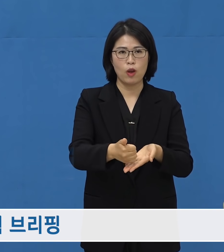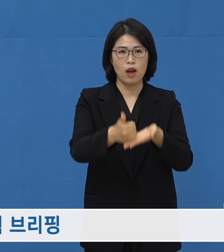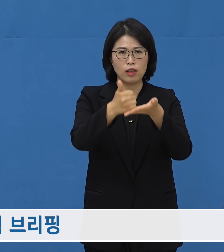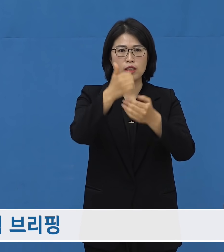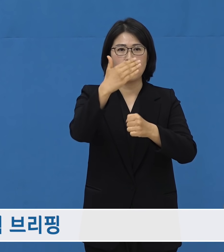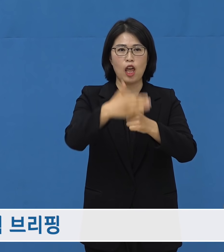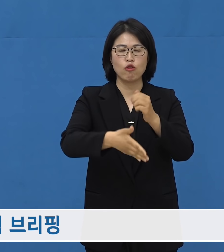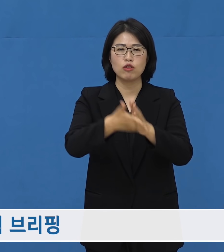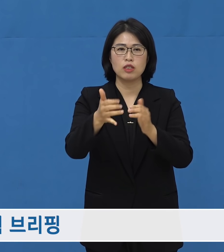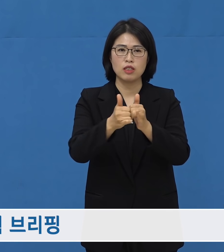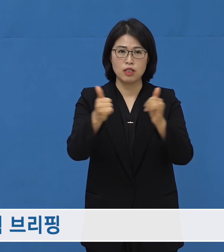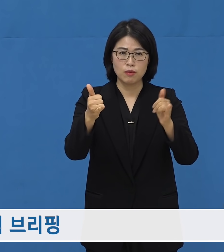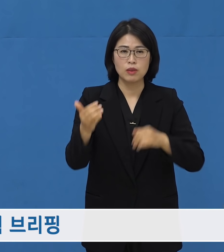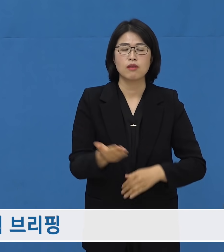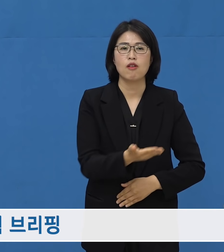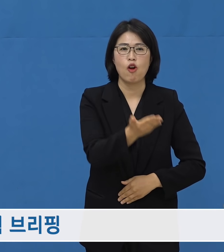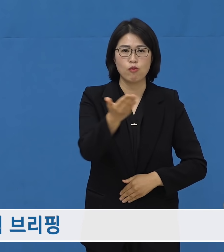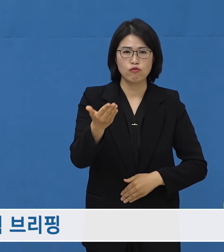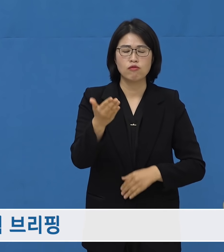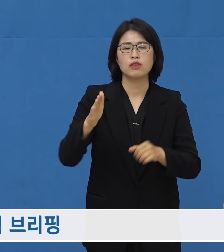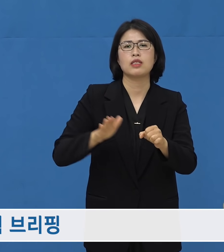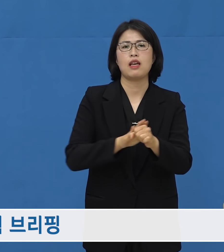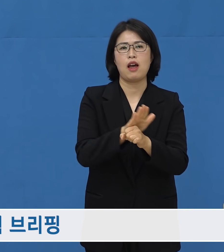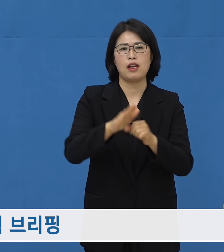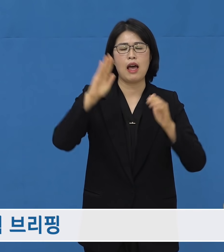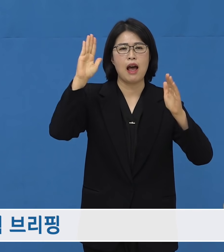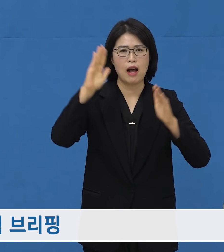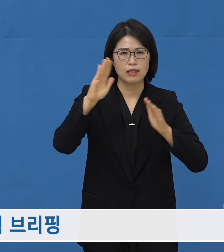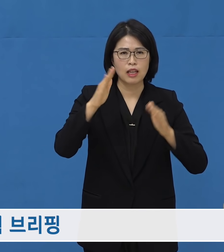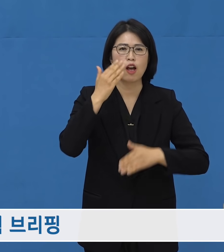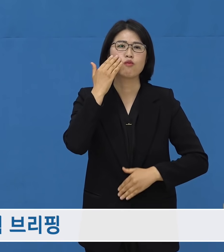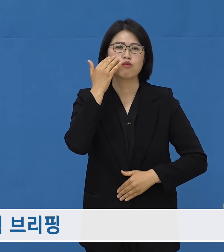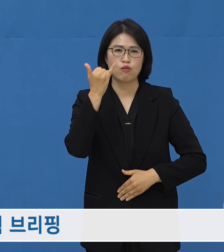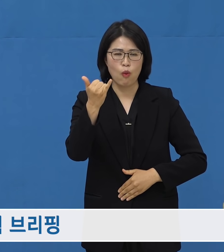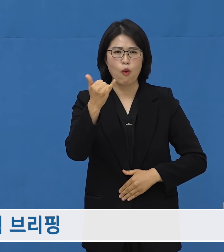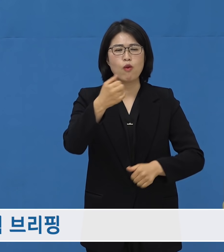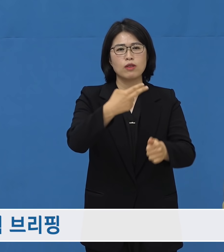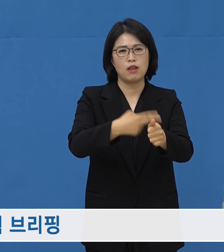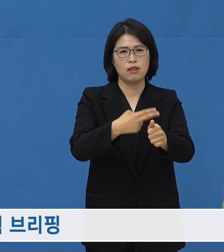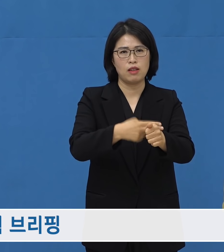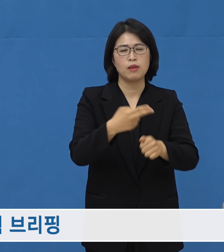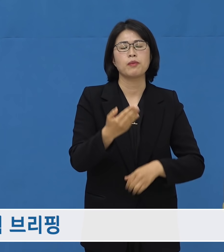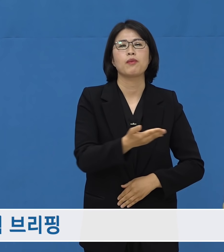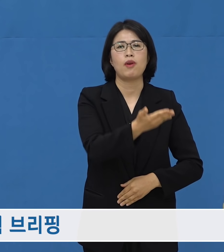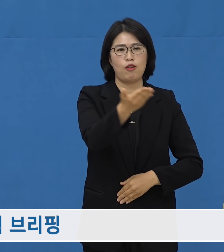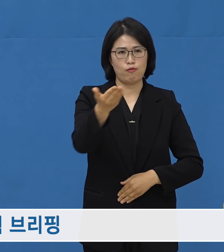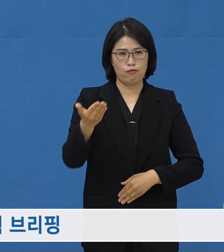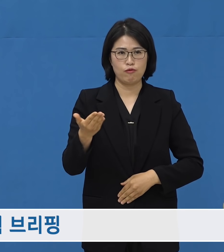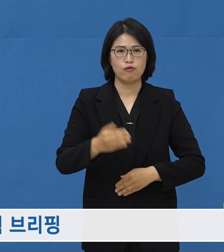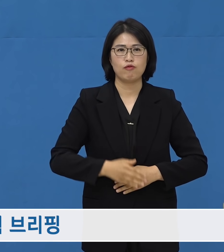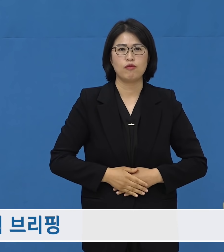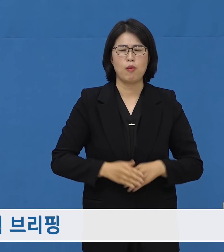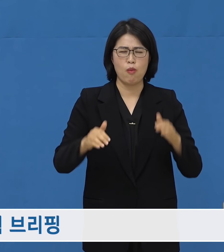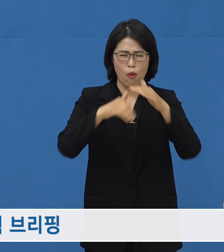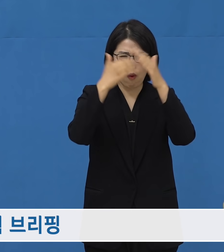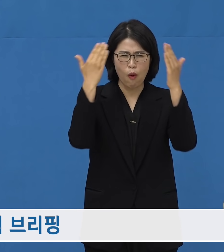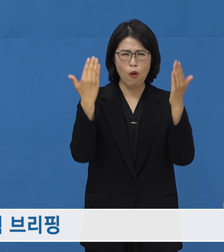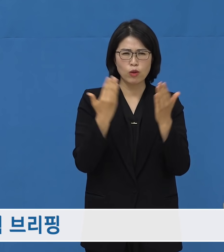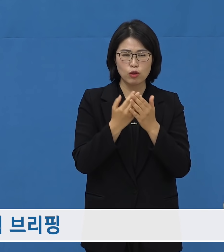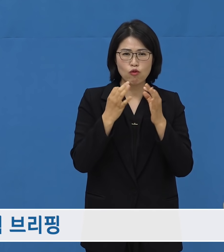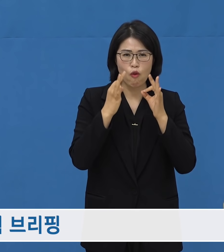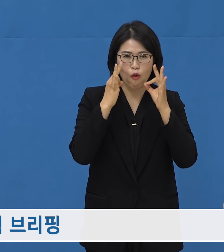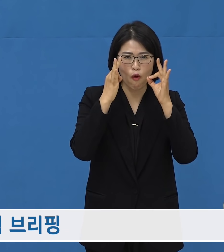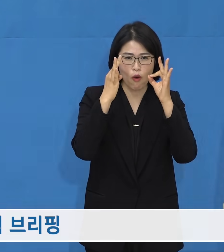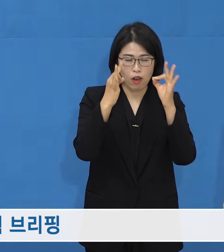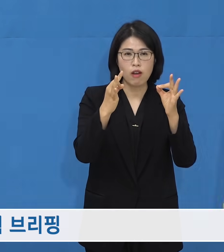존경하는 대구 시민 여러분, 사랑하는 학생과 학부모 그리고 선생님 여러분, 우리 모두의